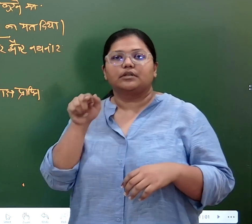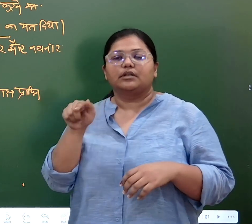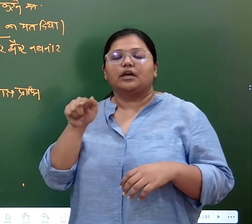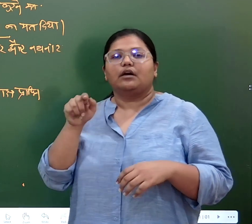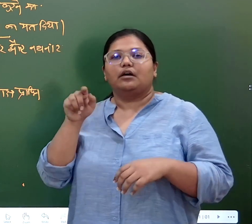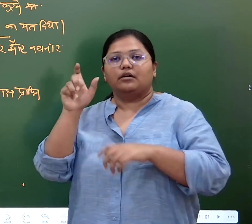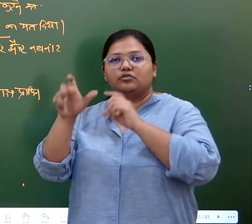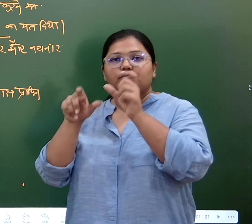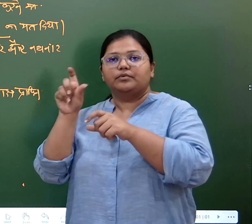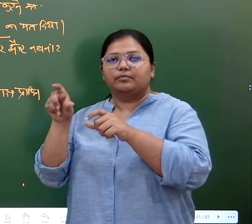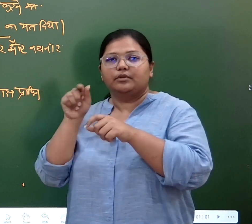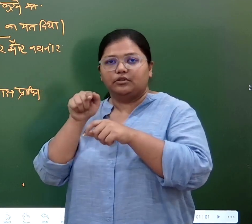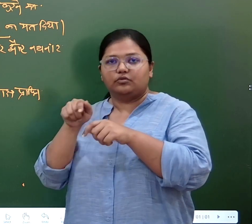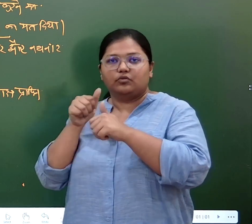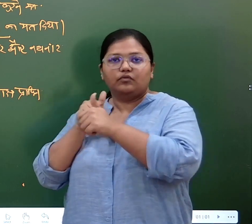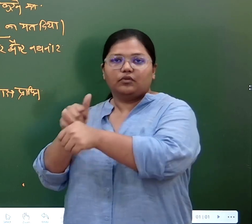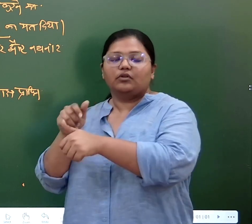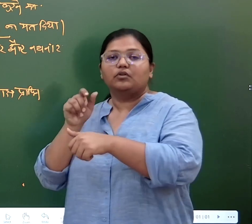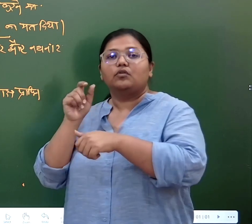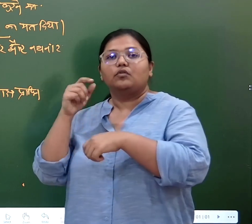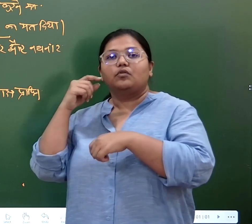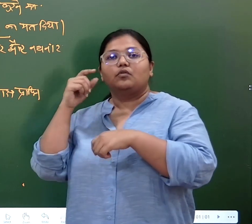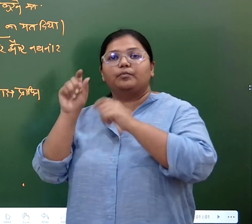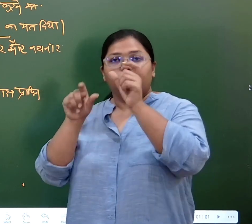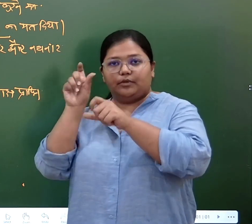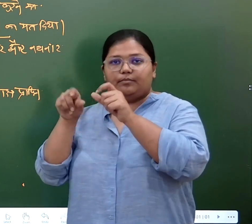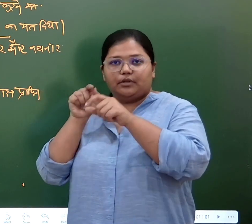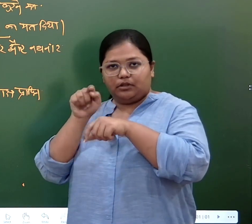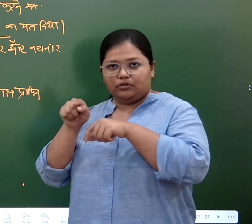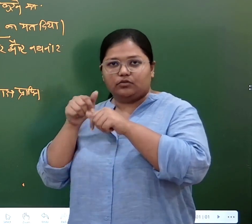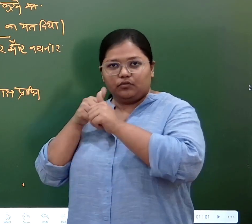सगुण भक्ति वाले थे। ठीक, जिनके अनुसार क्या होता था?